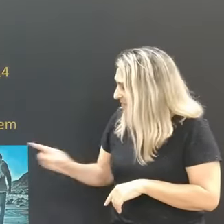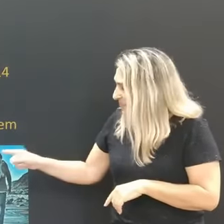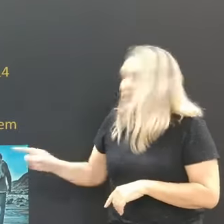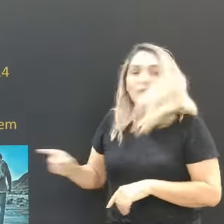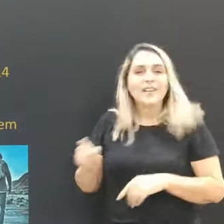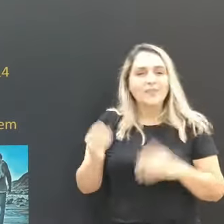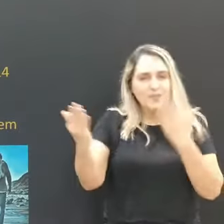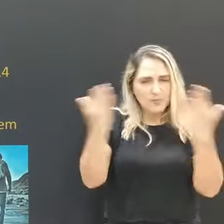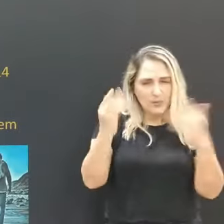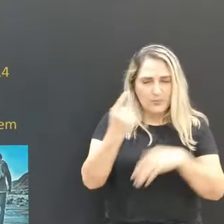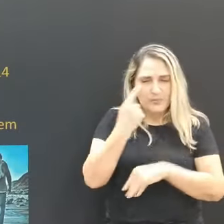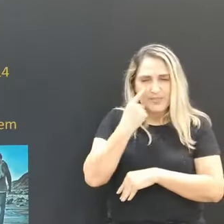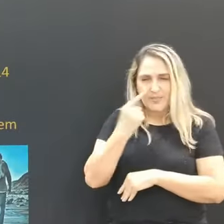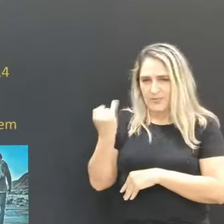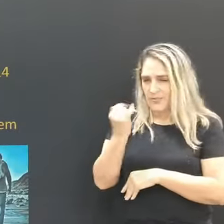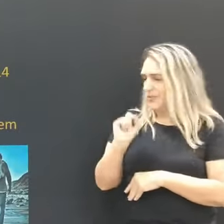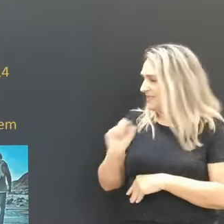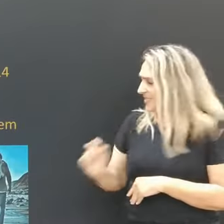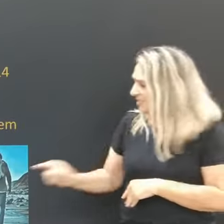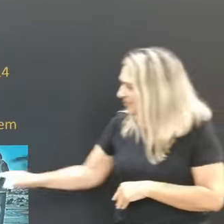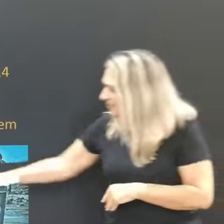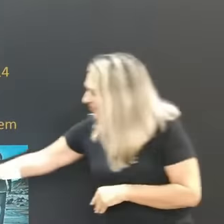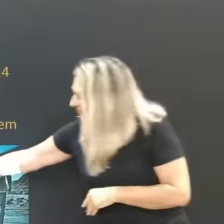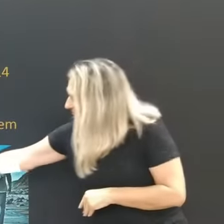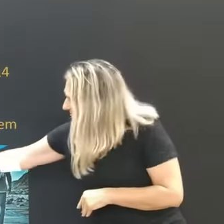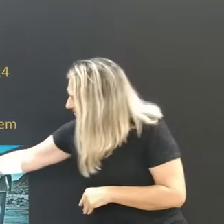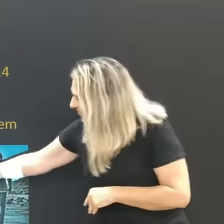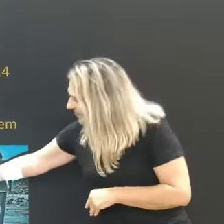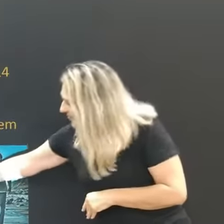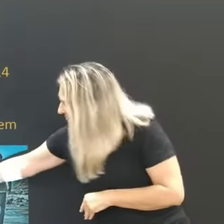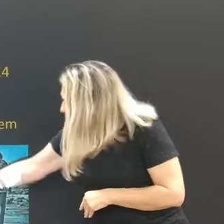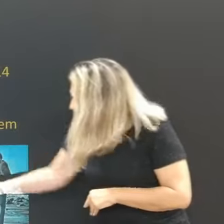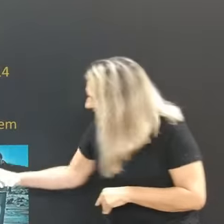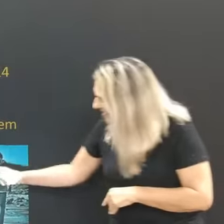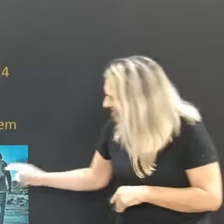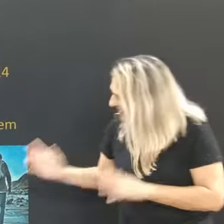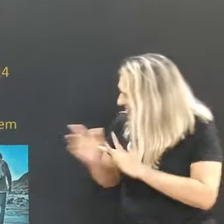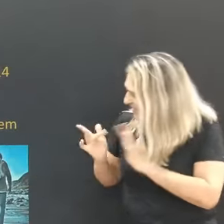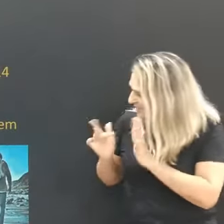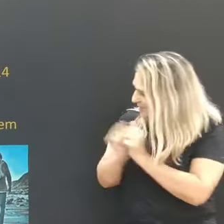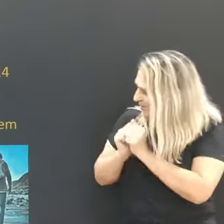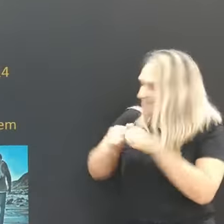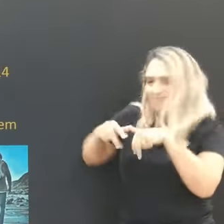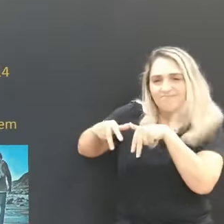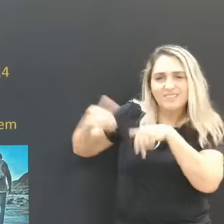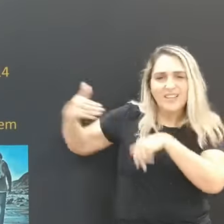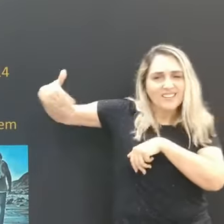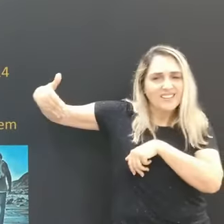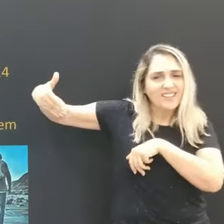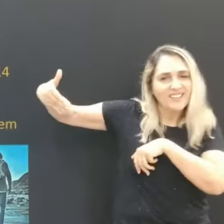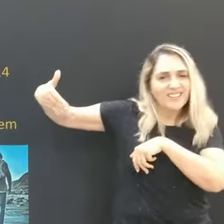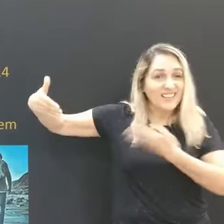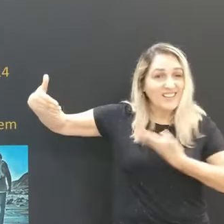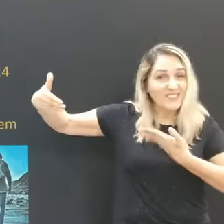isso é muito complicado. Olha só, vou fazer uma comparação. Amigos de Deus. Olha só que figura interessante, né?